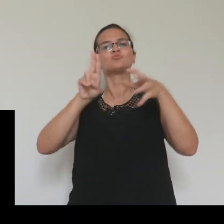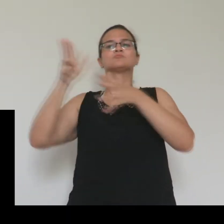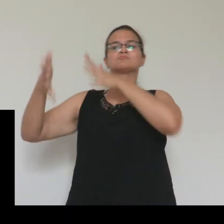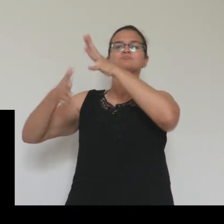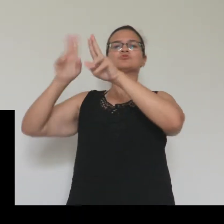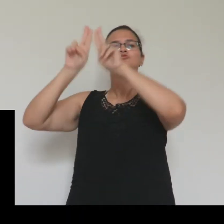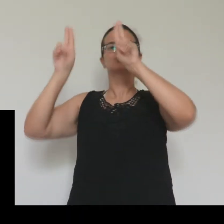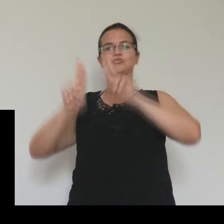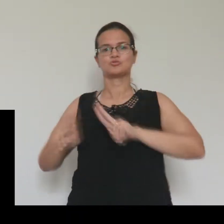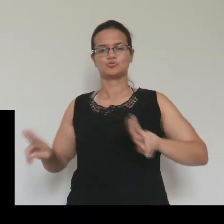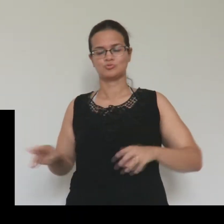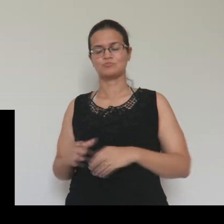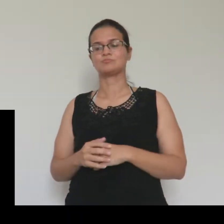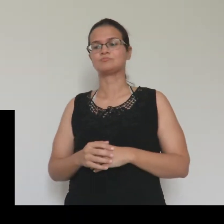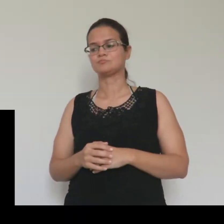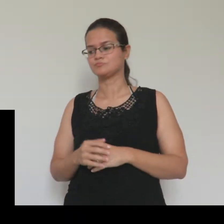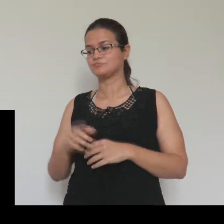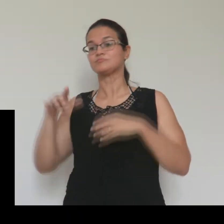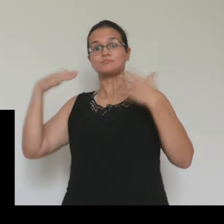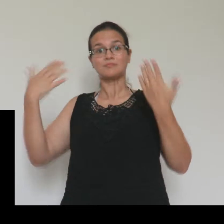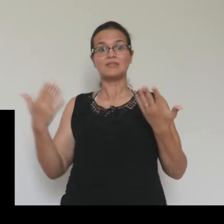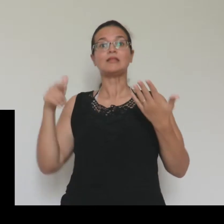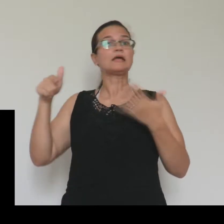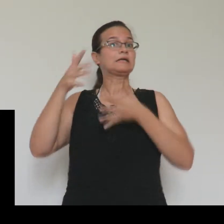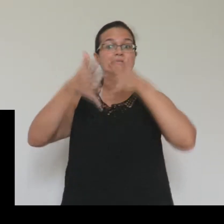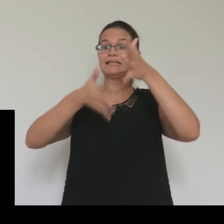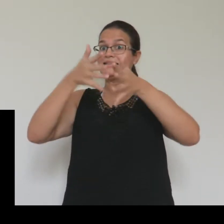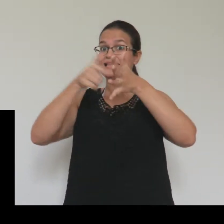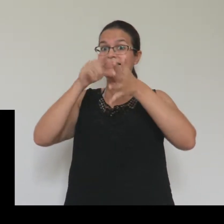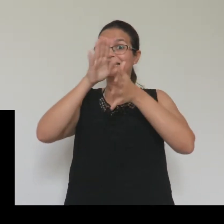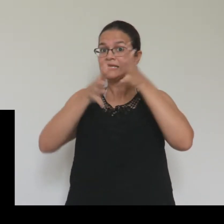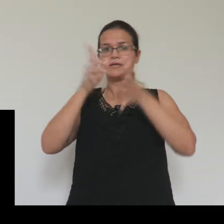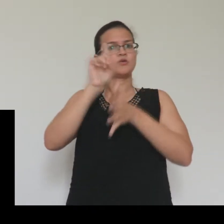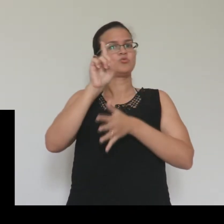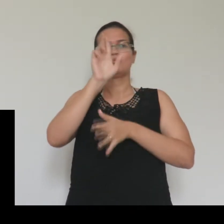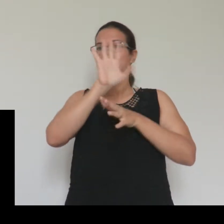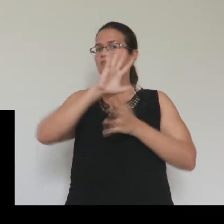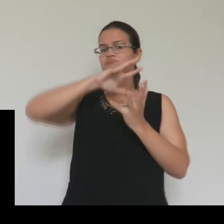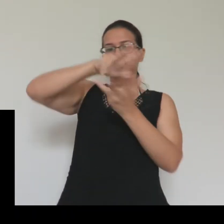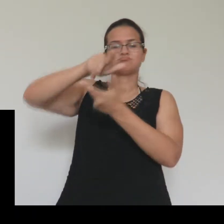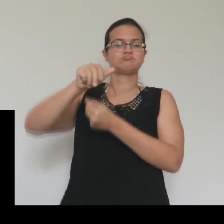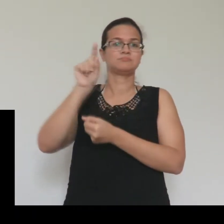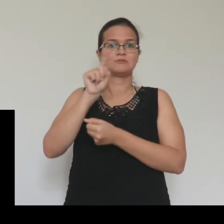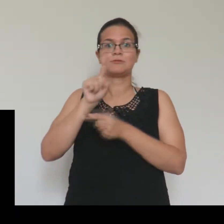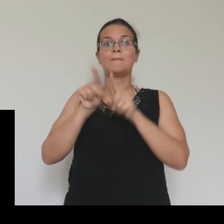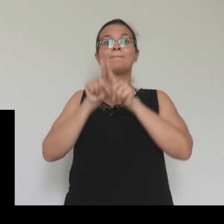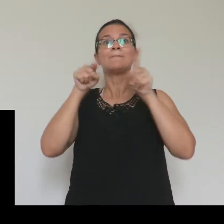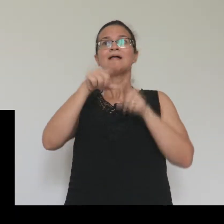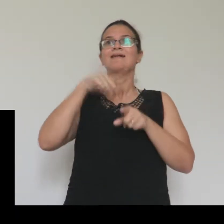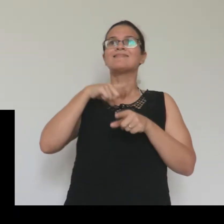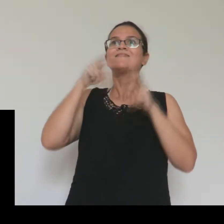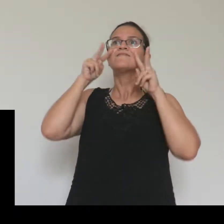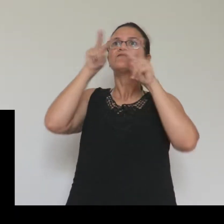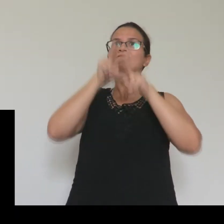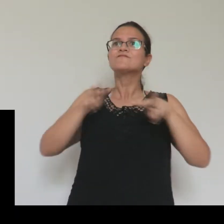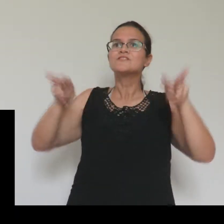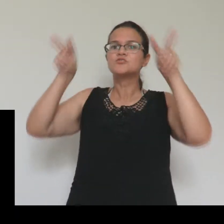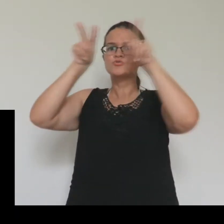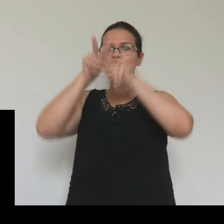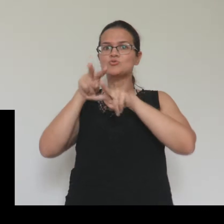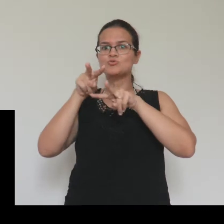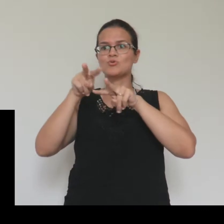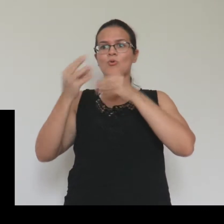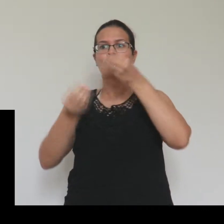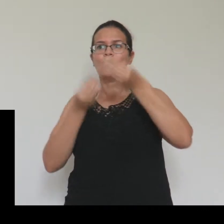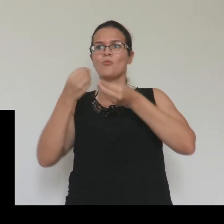universal. Entretanto, a Libras ela não é universal. Porém, por ela ser uma modalidade visual, uma modalidade